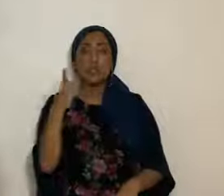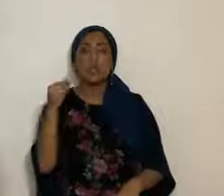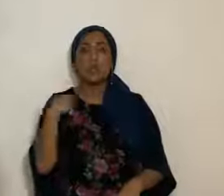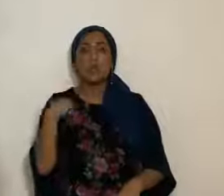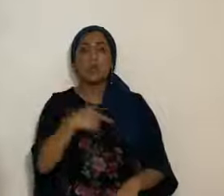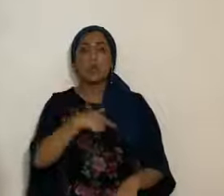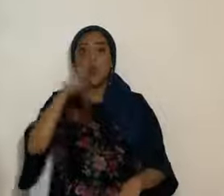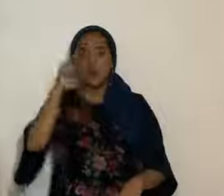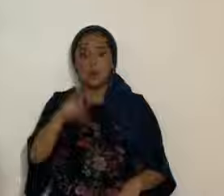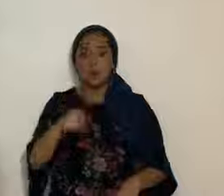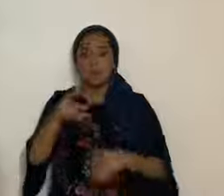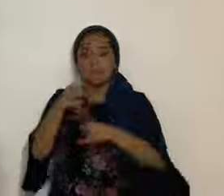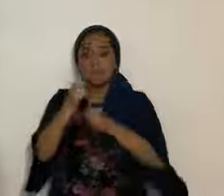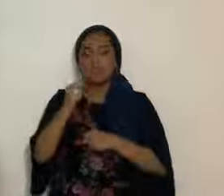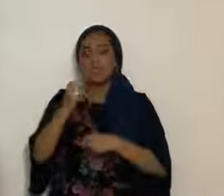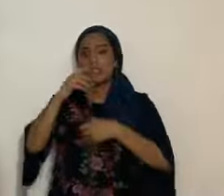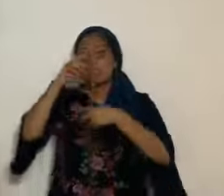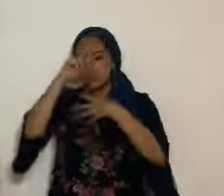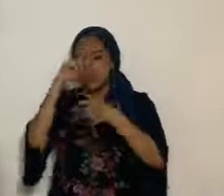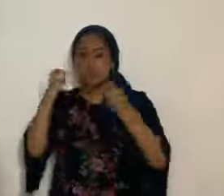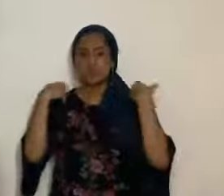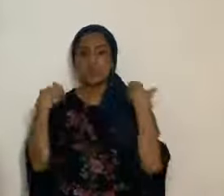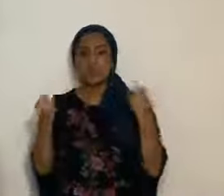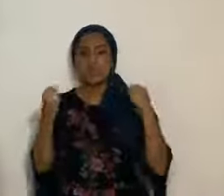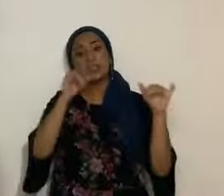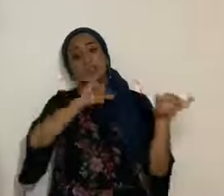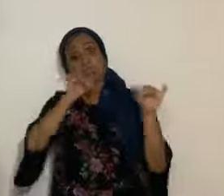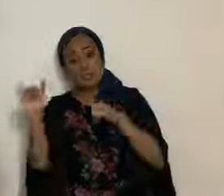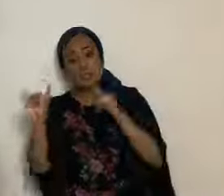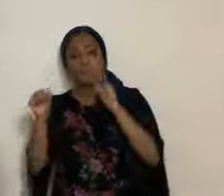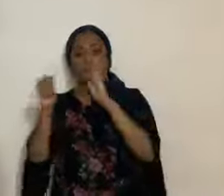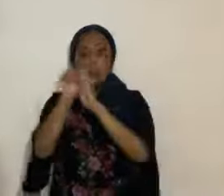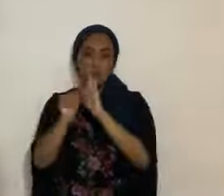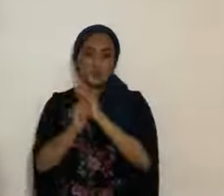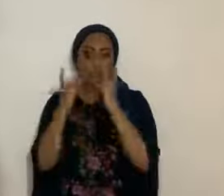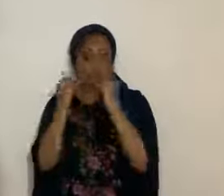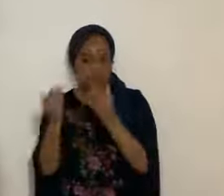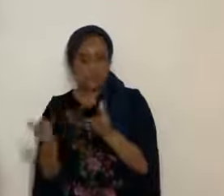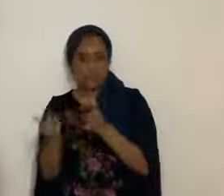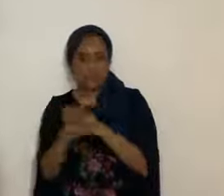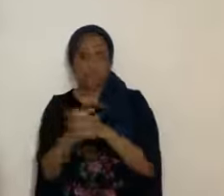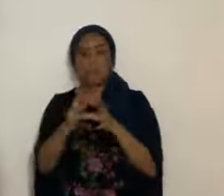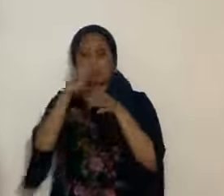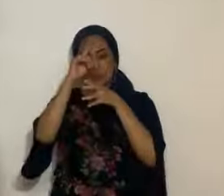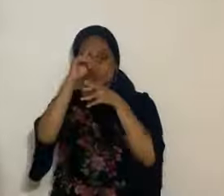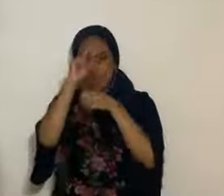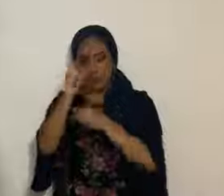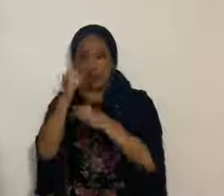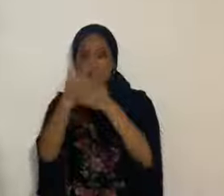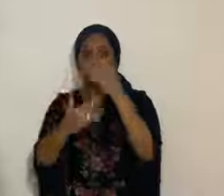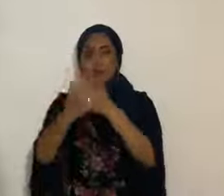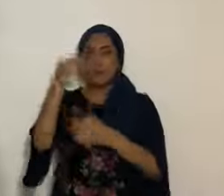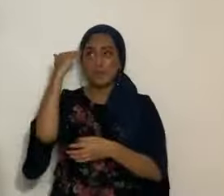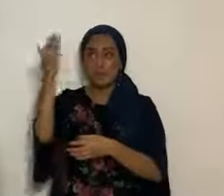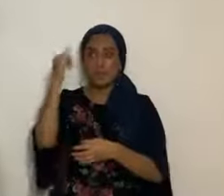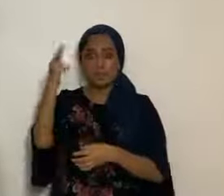tomar la fuerza de la misma manera que lo hizo Moisés, tomados de la mano del Eterno para seguir adelante,